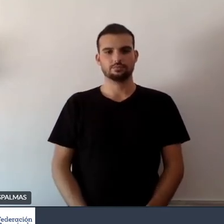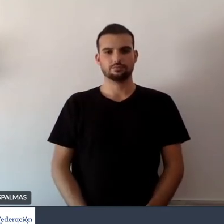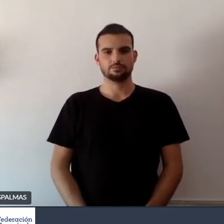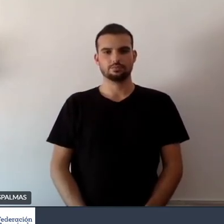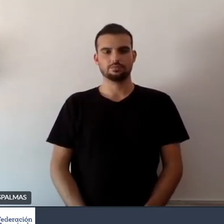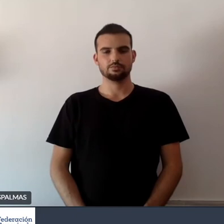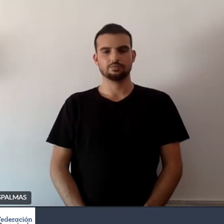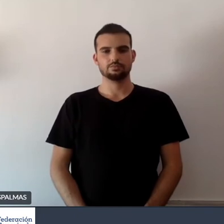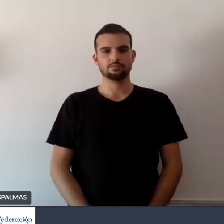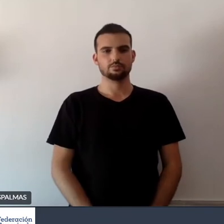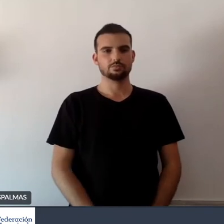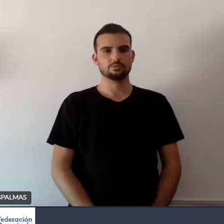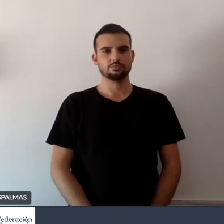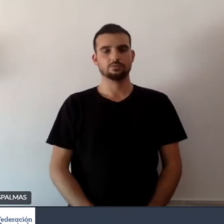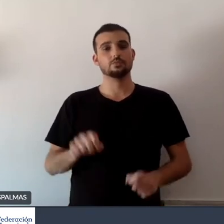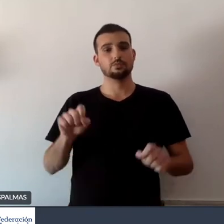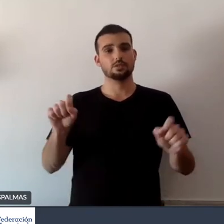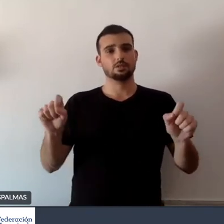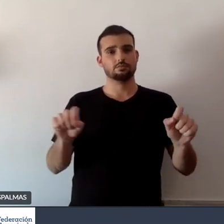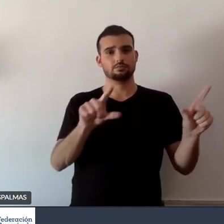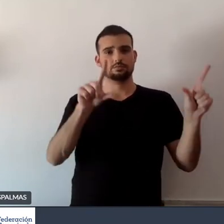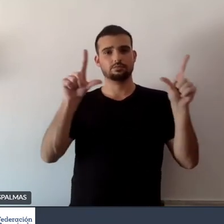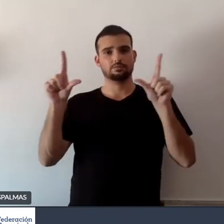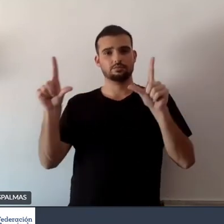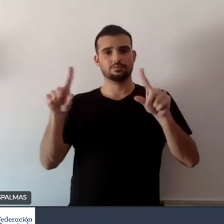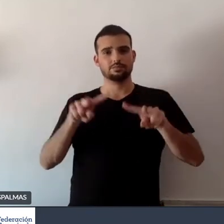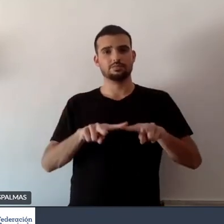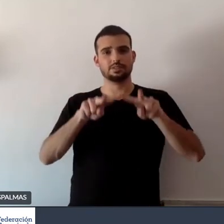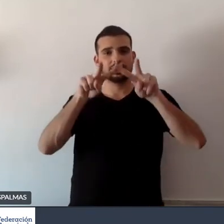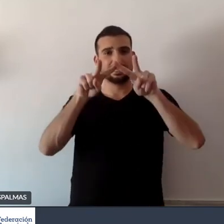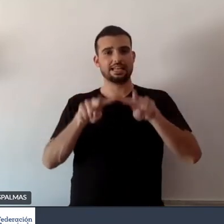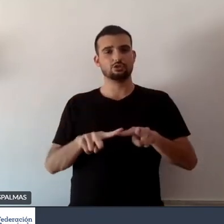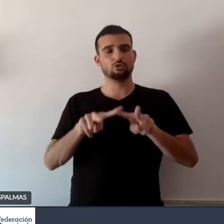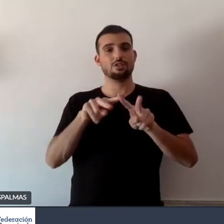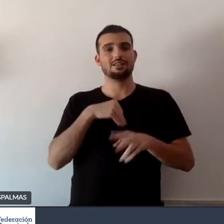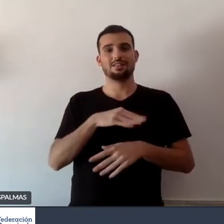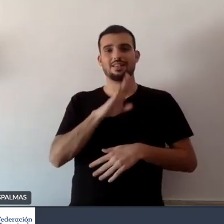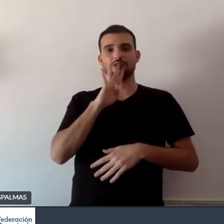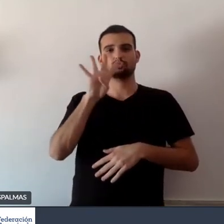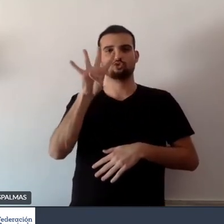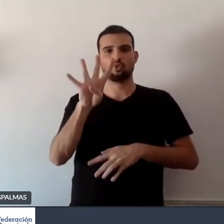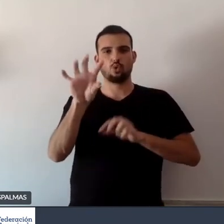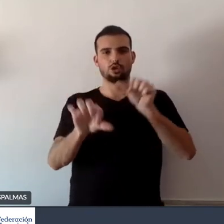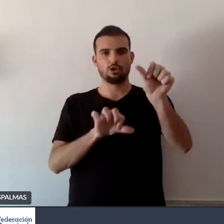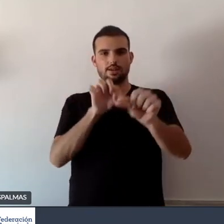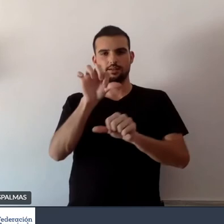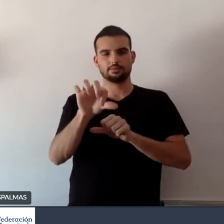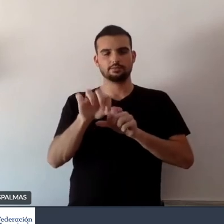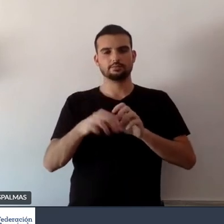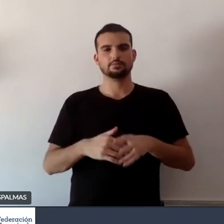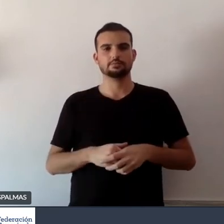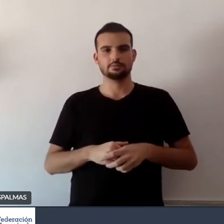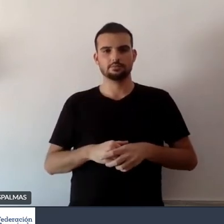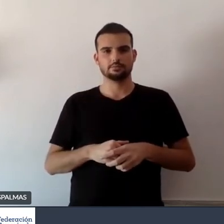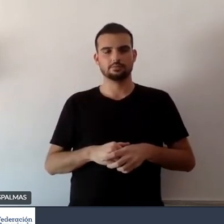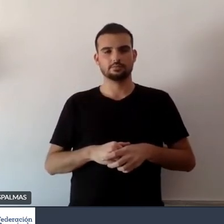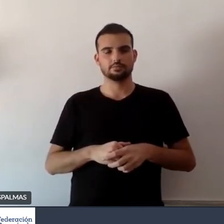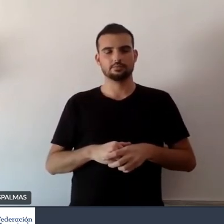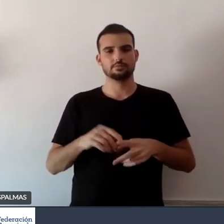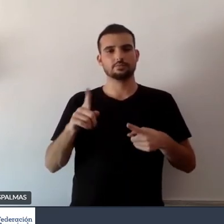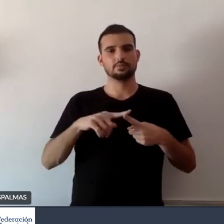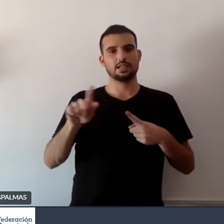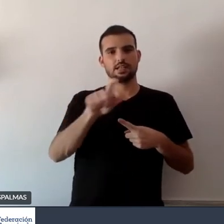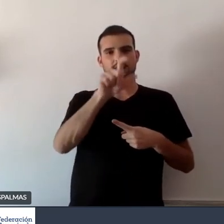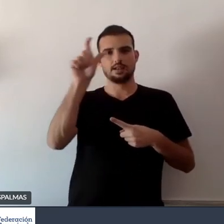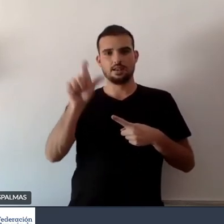esta presentación está basada en el estudio de esas cuatro ligas que comentaba al principio. La Liga Italiana, la Lega 1,